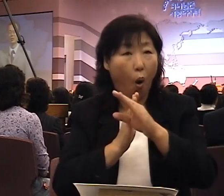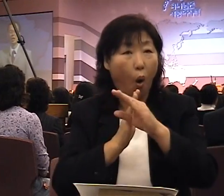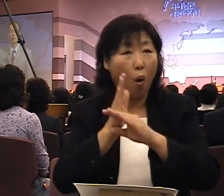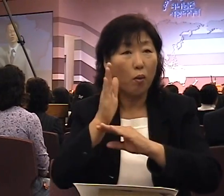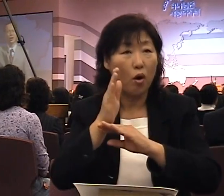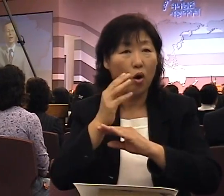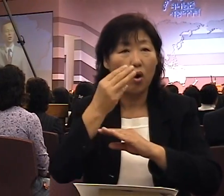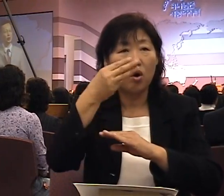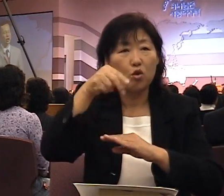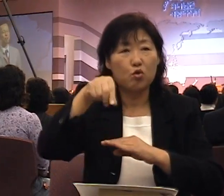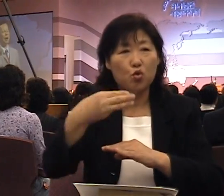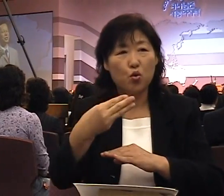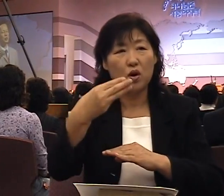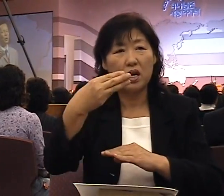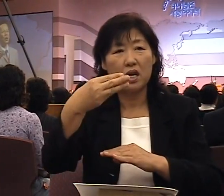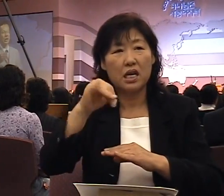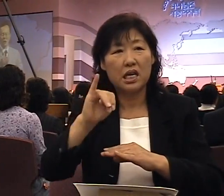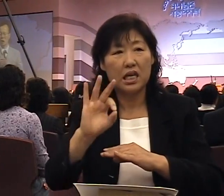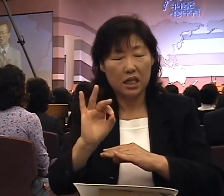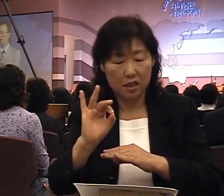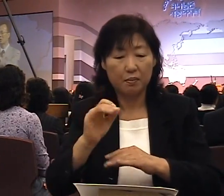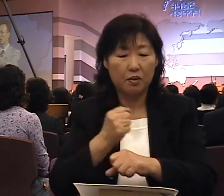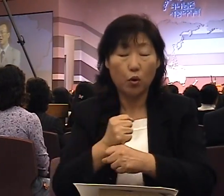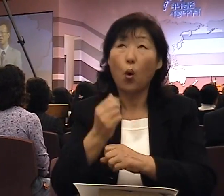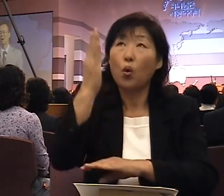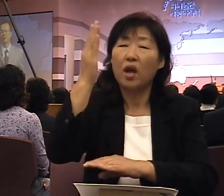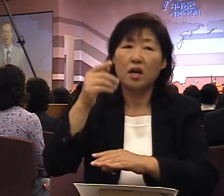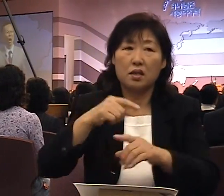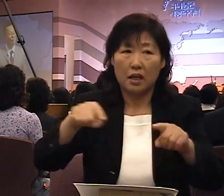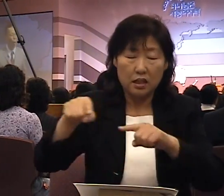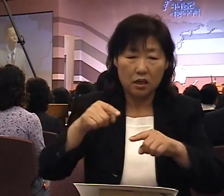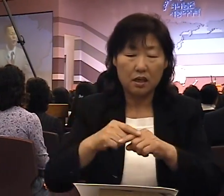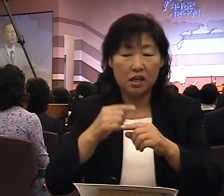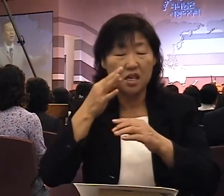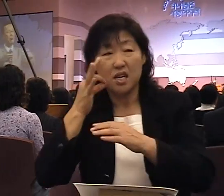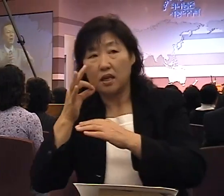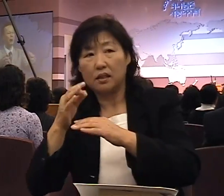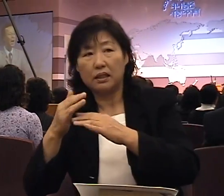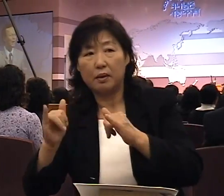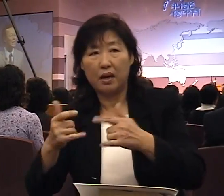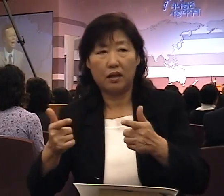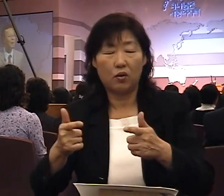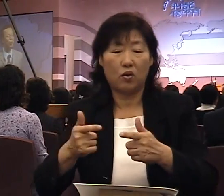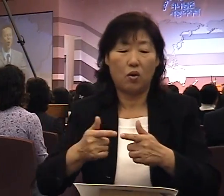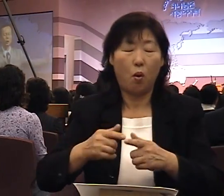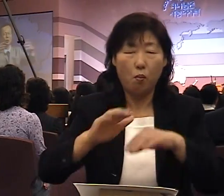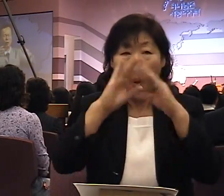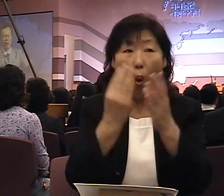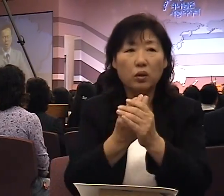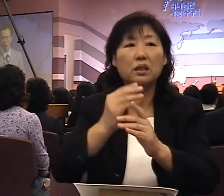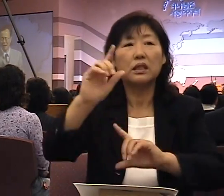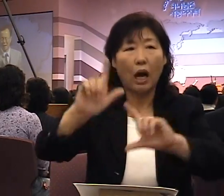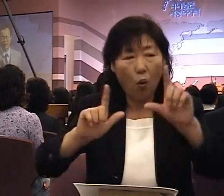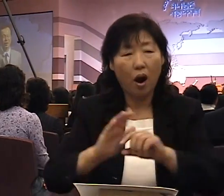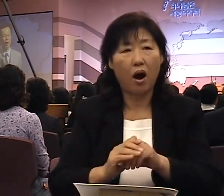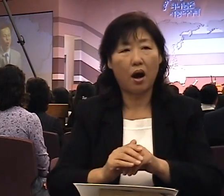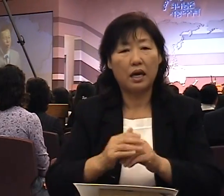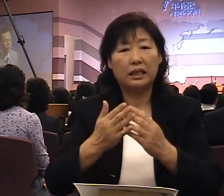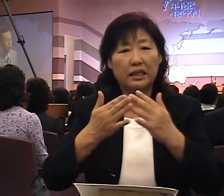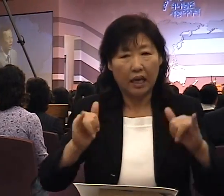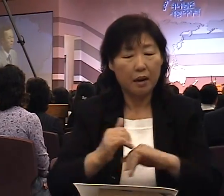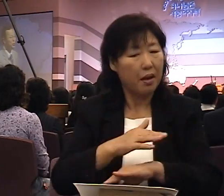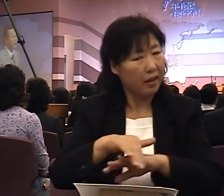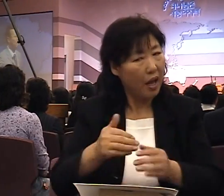overruling 하시는, 위에서 지배하시고 끌려가시는 하나님이 아니라 모든 상황과 인간의 모든 계획도